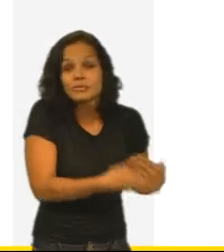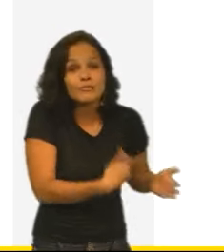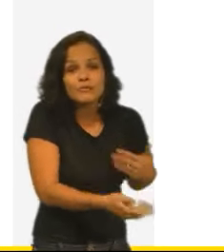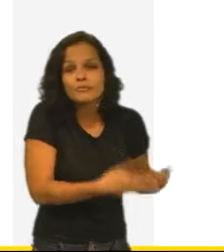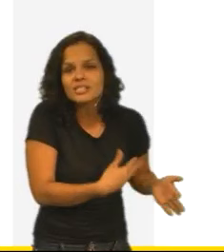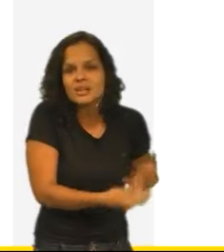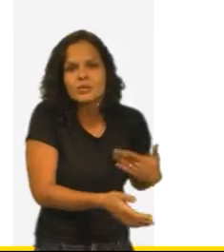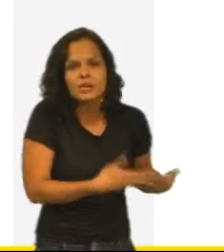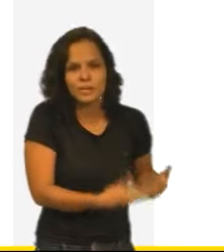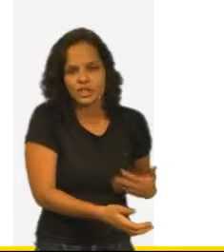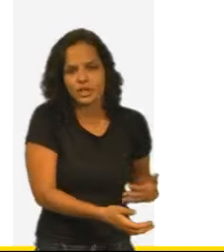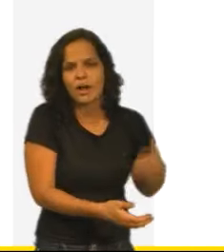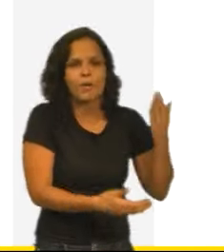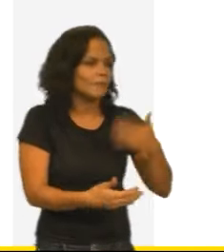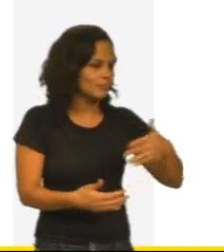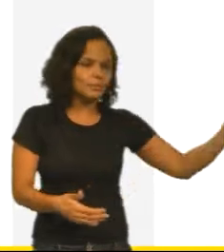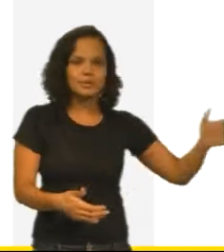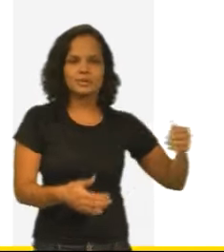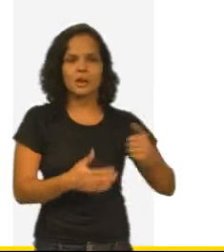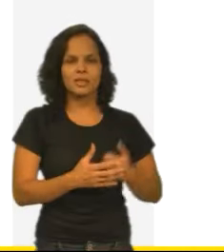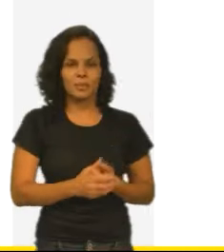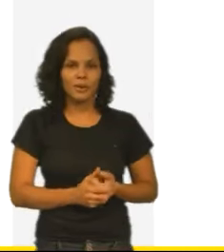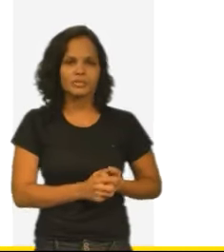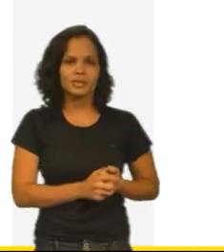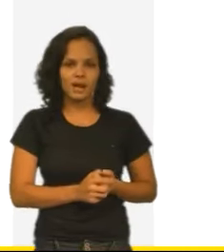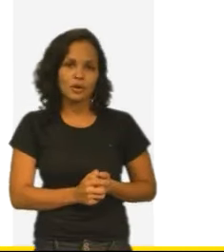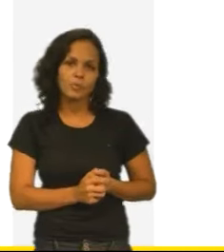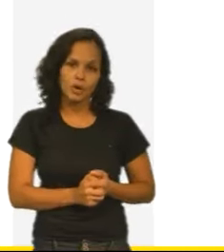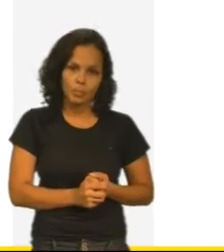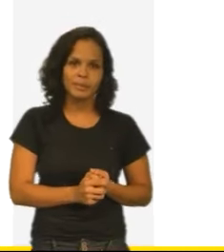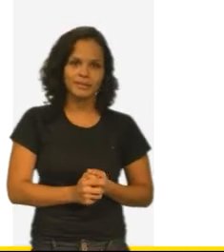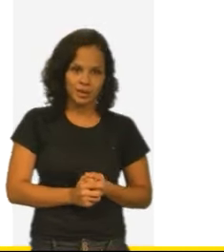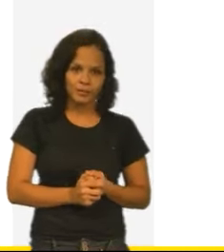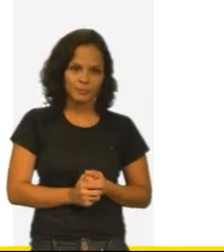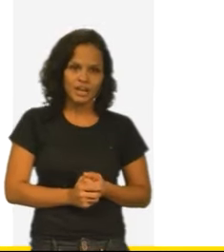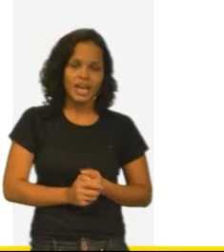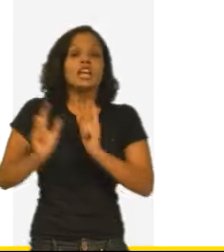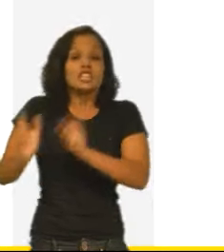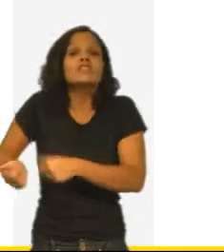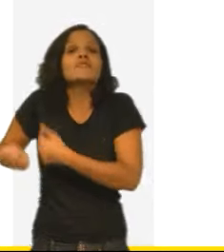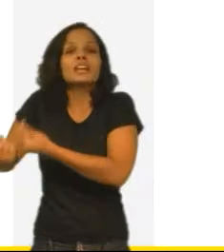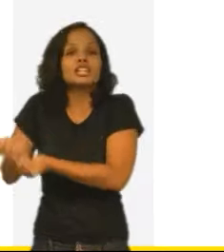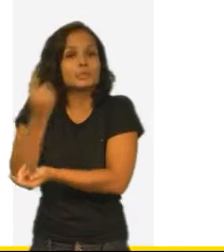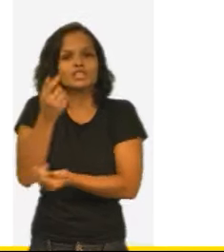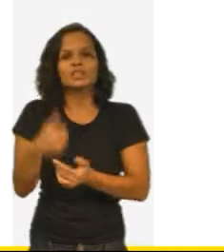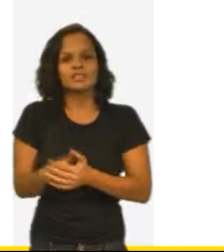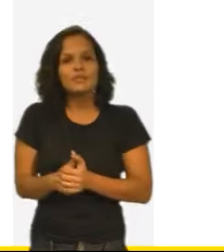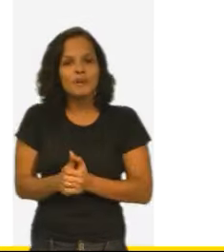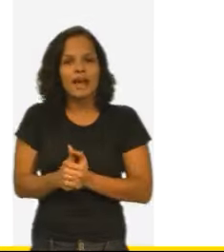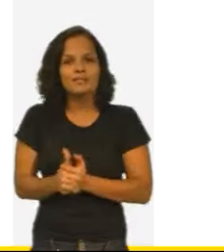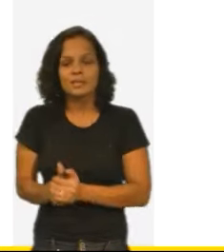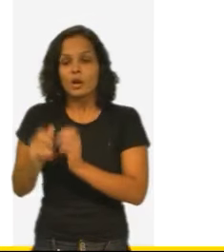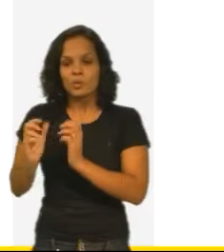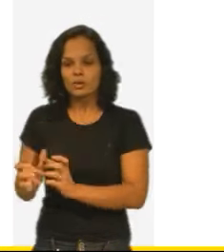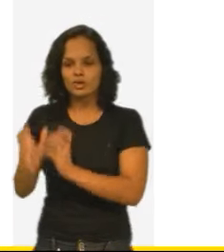tem função gramatical. Por isso ela não é considerada como norma padrão. Diferentemente dessa frase, quando eu digo